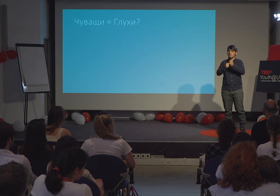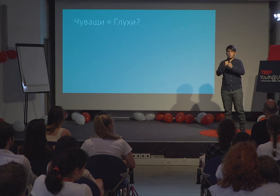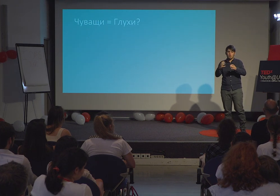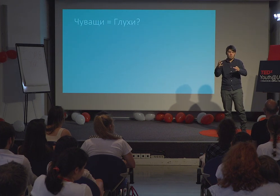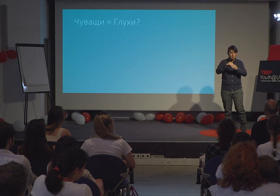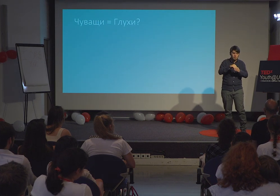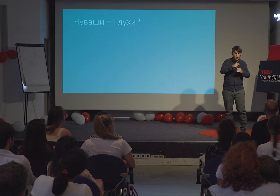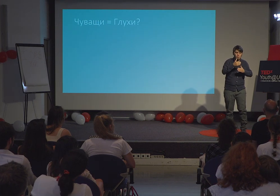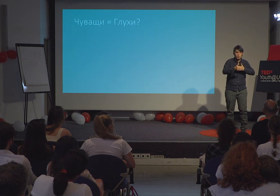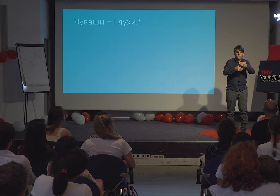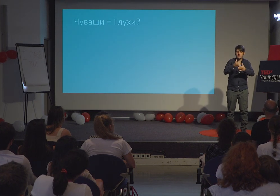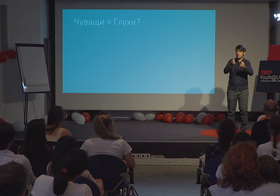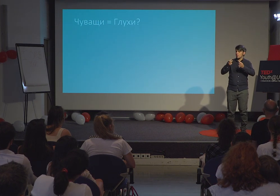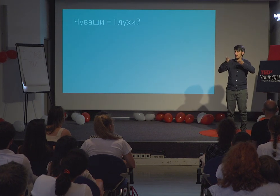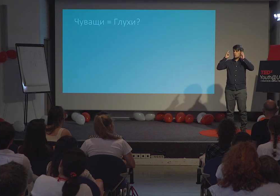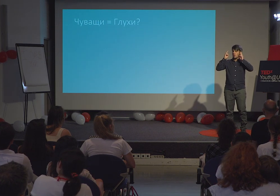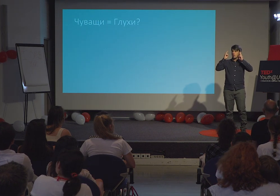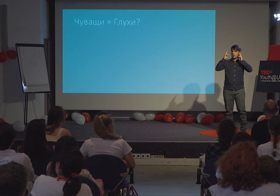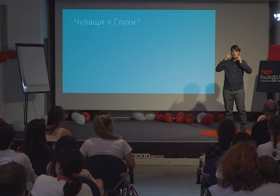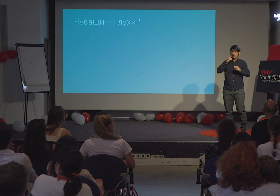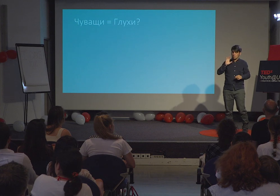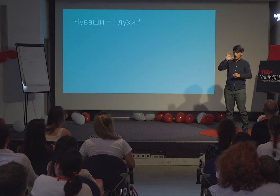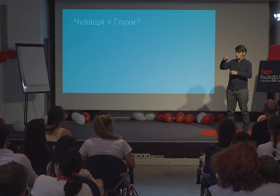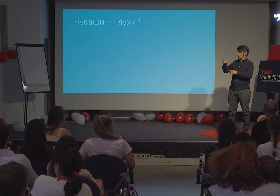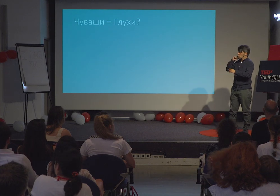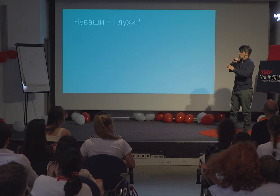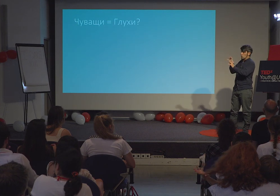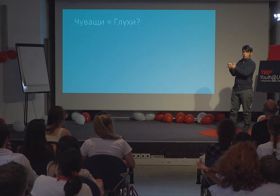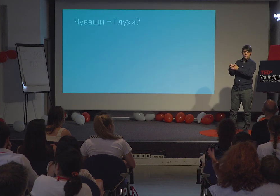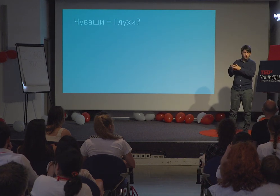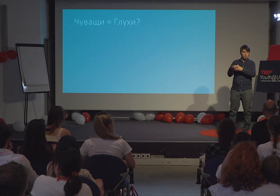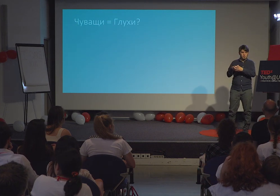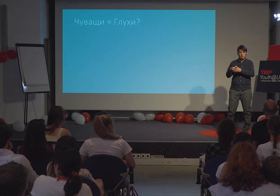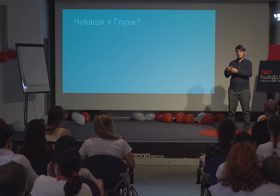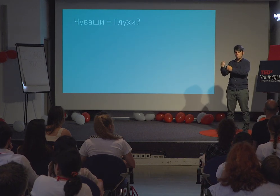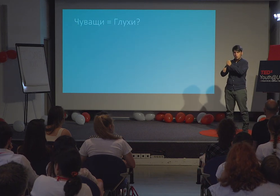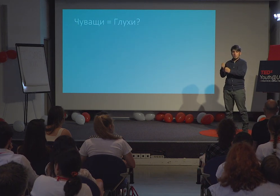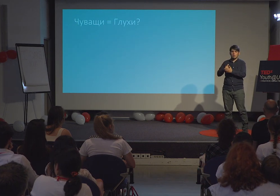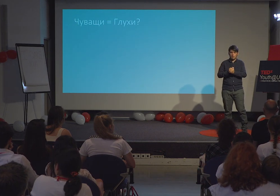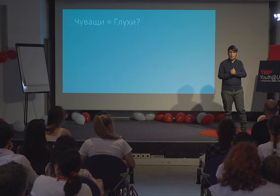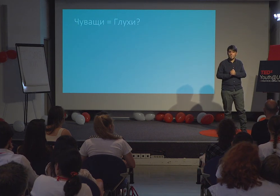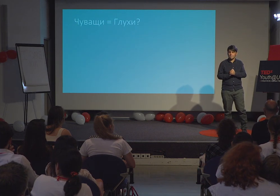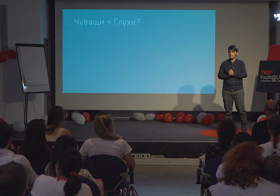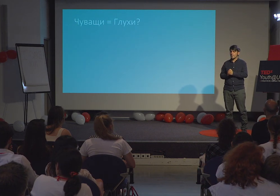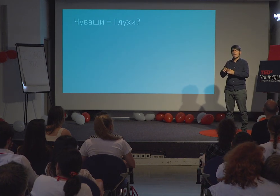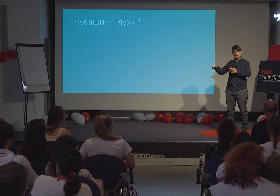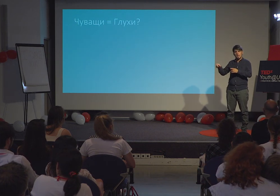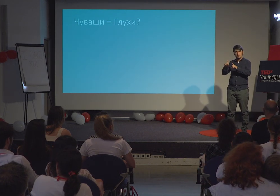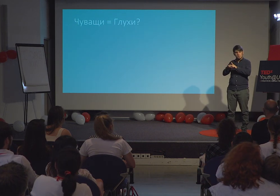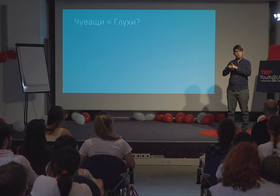пълноценно в обществото? Как да могат да взимат активно в процеса на взимане на решения? Как да се борят за собствените си